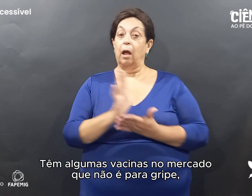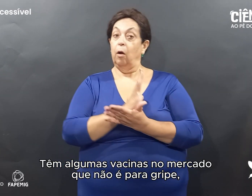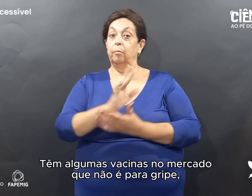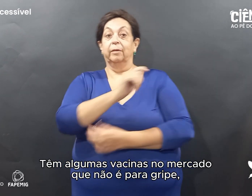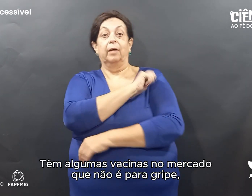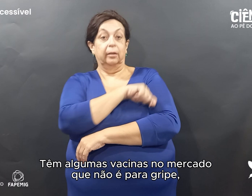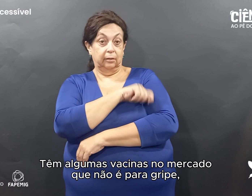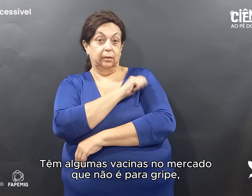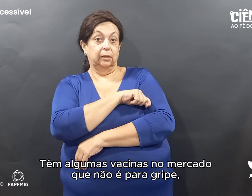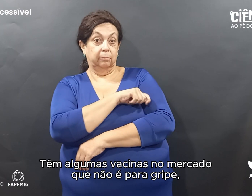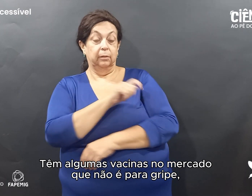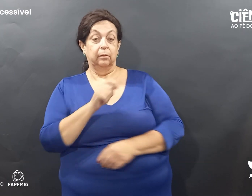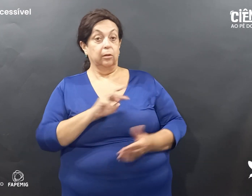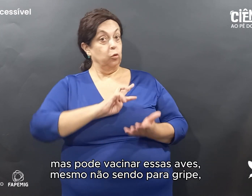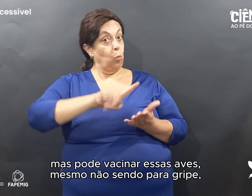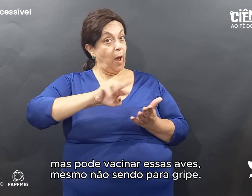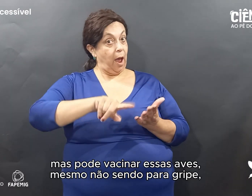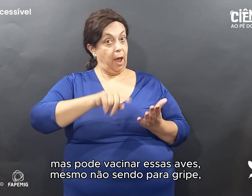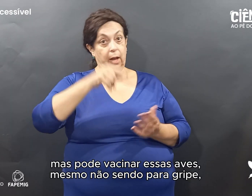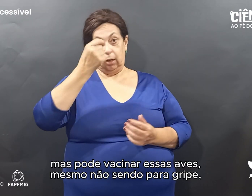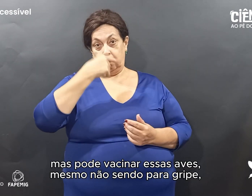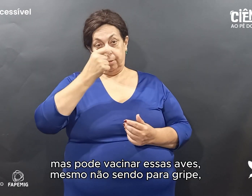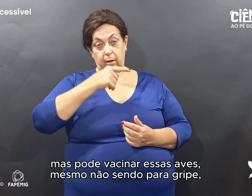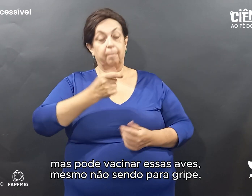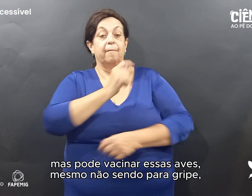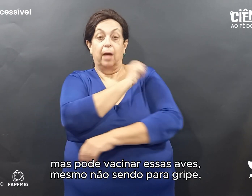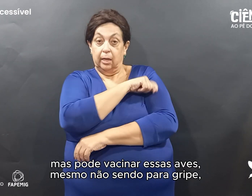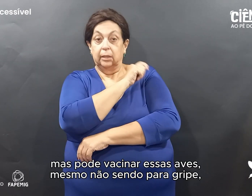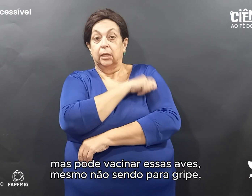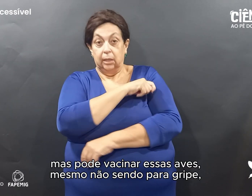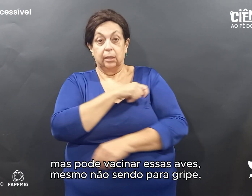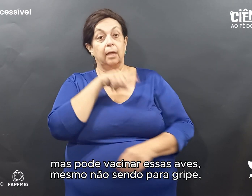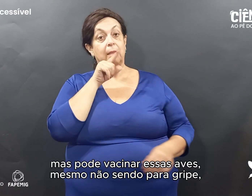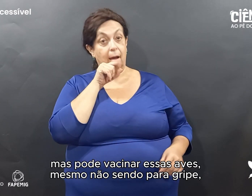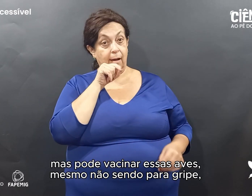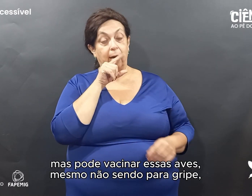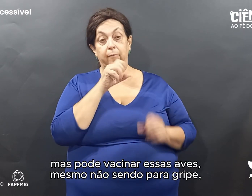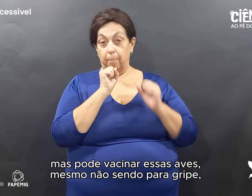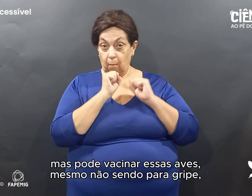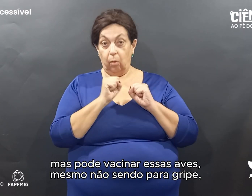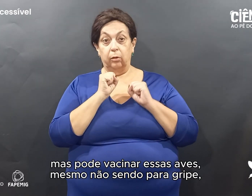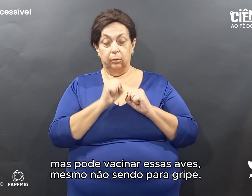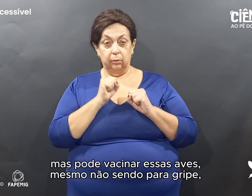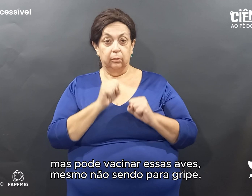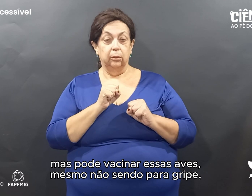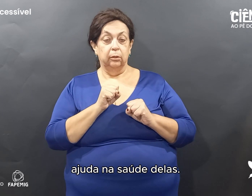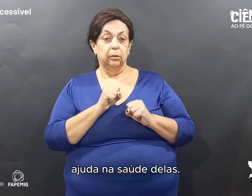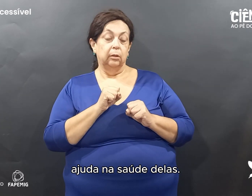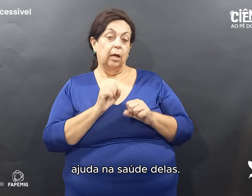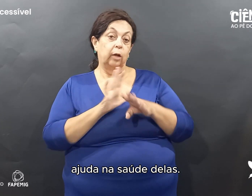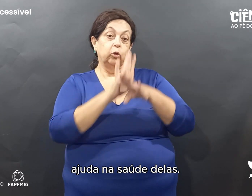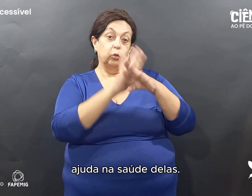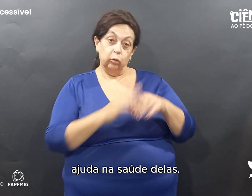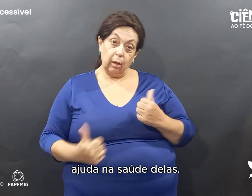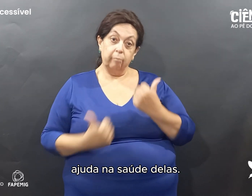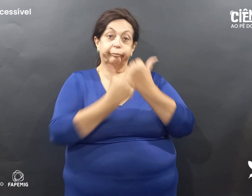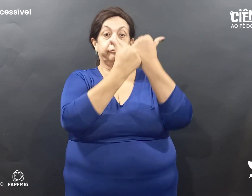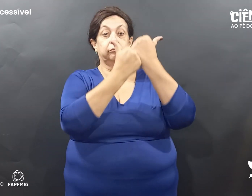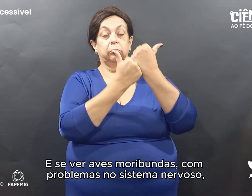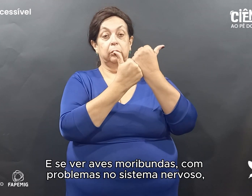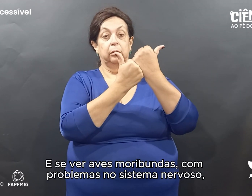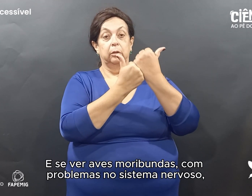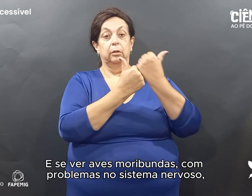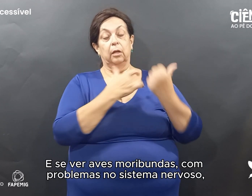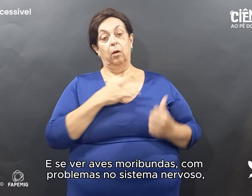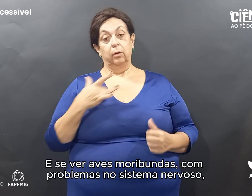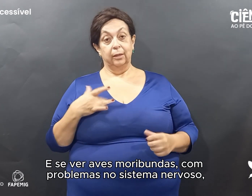vacinas no mercado que não é para gripe, mas pode vacinar essas aves, né? Mesmo não sendo para gripe, ajuda na saúde delas.